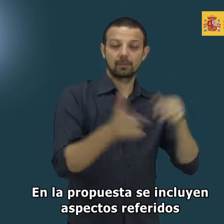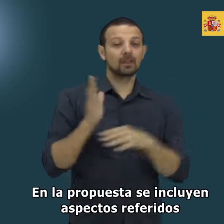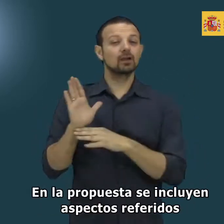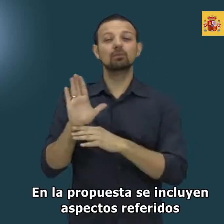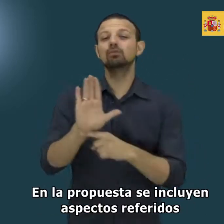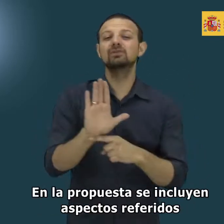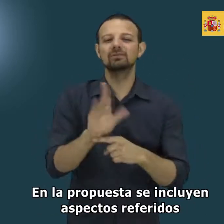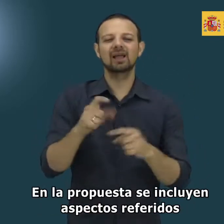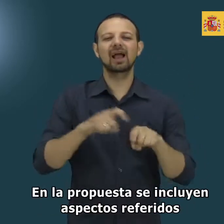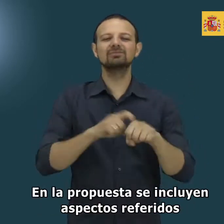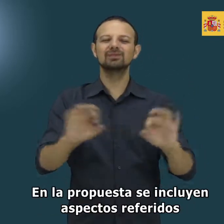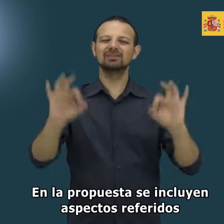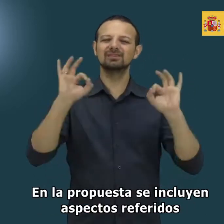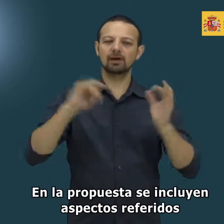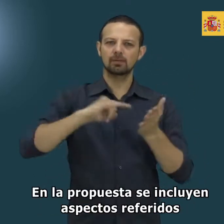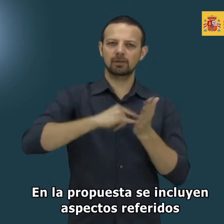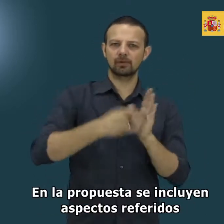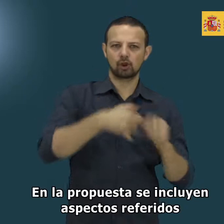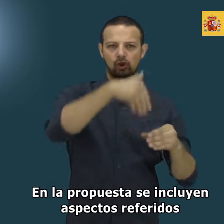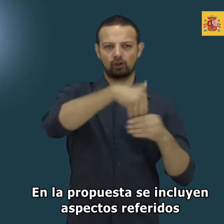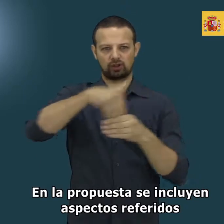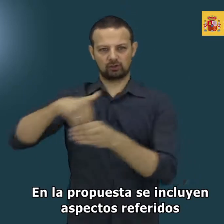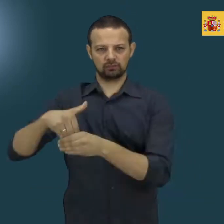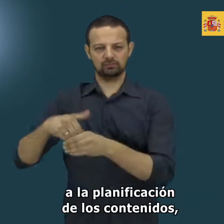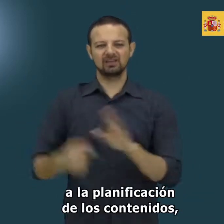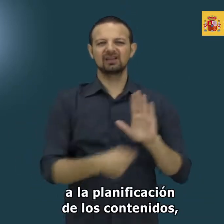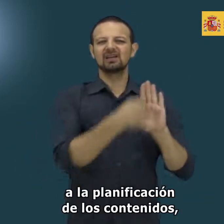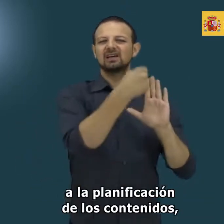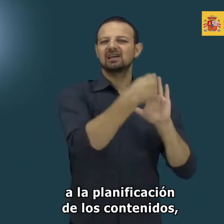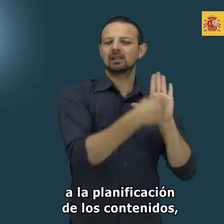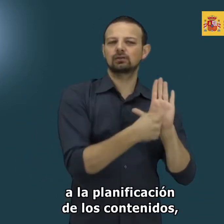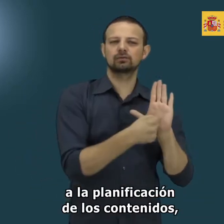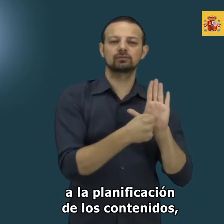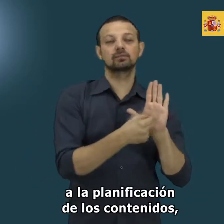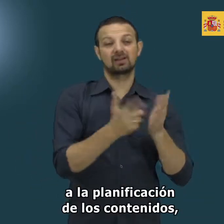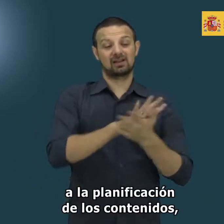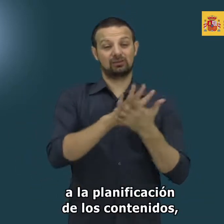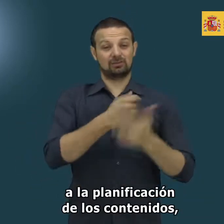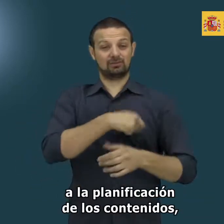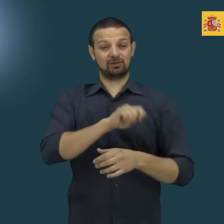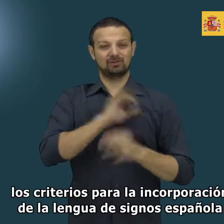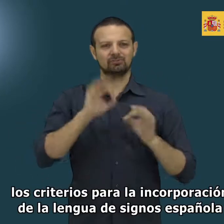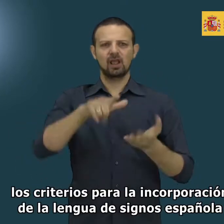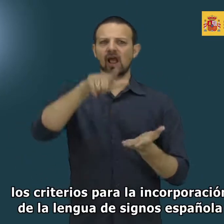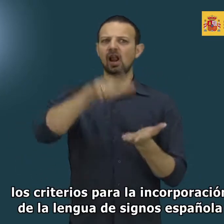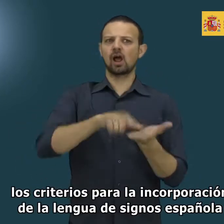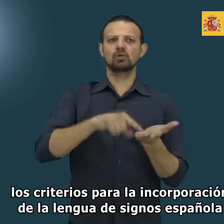En la propuesta se incluyen aspectos referidos a la planificación de los contenidos. Los criterios para la